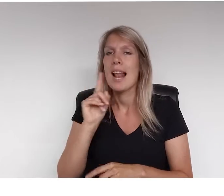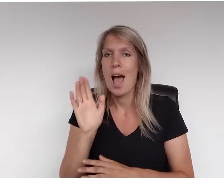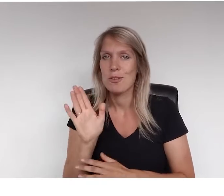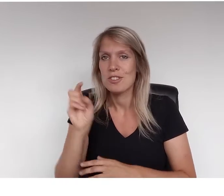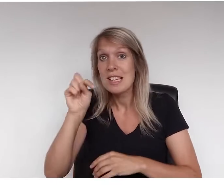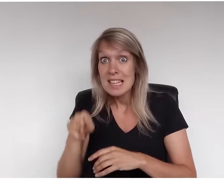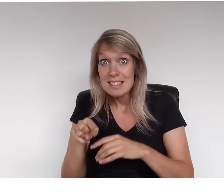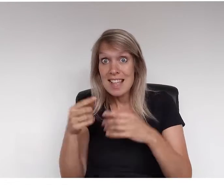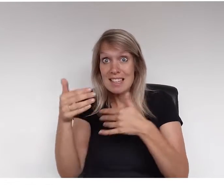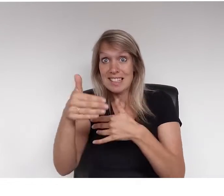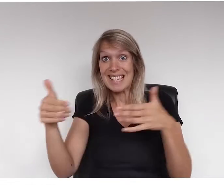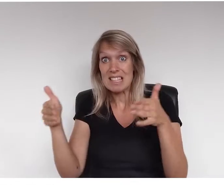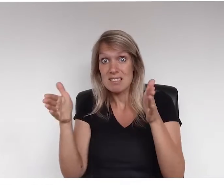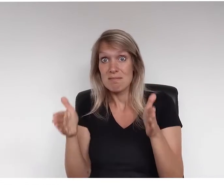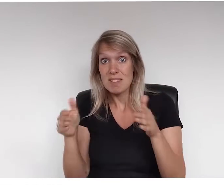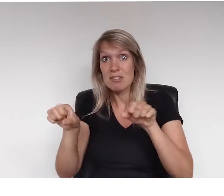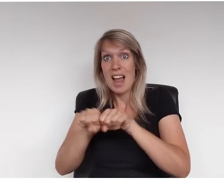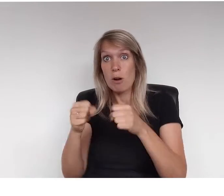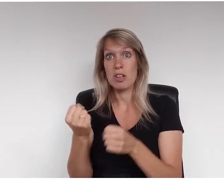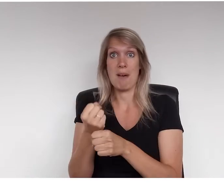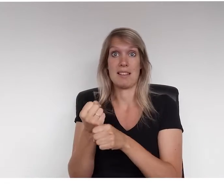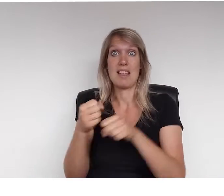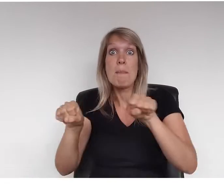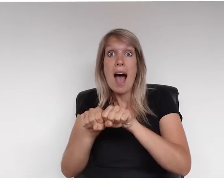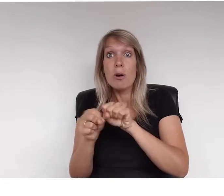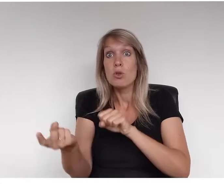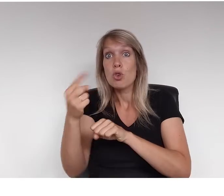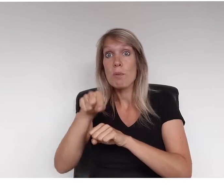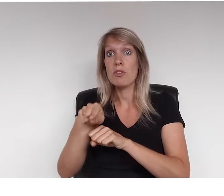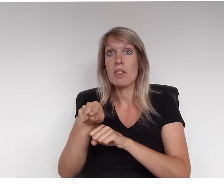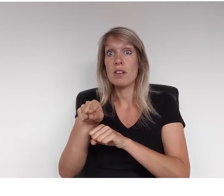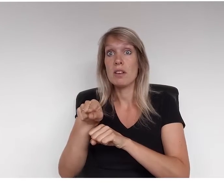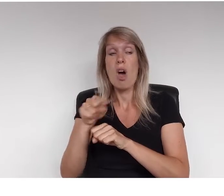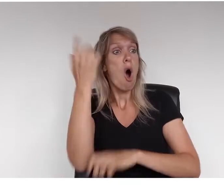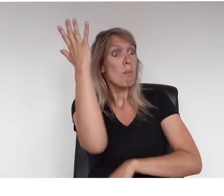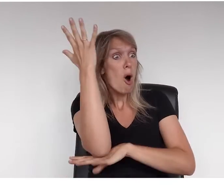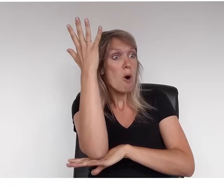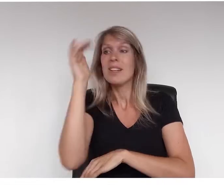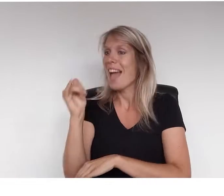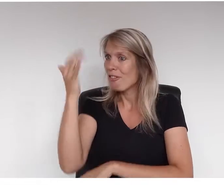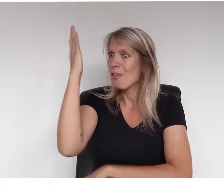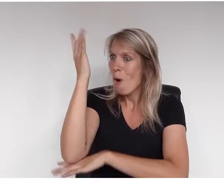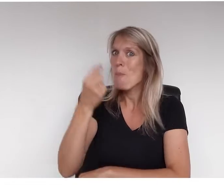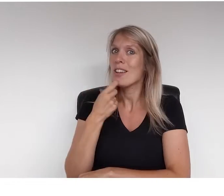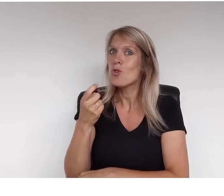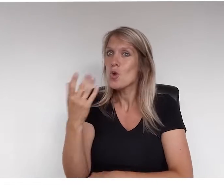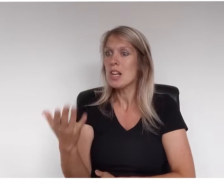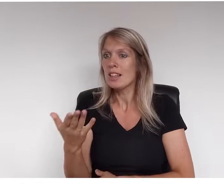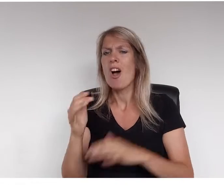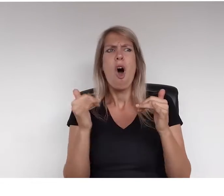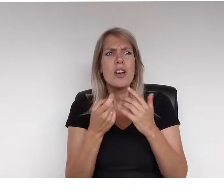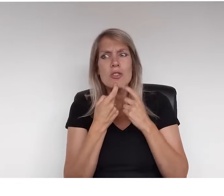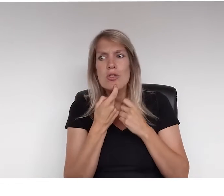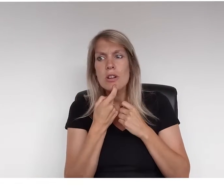deze kist is natuurlijk van hout gemaakt. Ja. En hout, dat komt van de... Oh, van de boom! Van de bomen natuurlijk, inderdaad. Natuurlijk! Oh, dus,